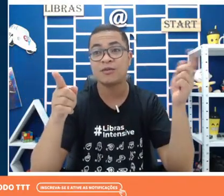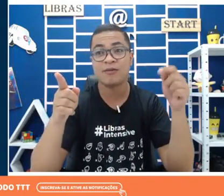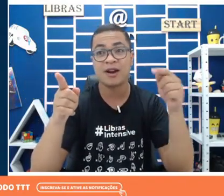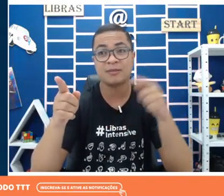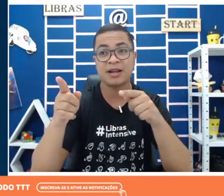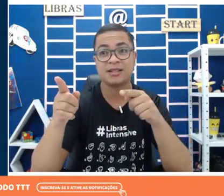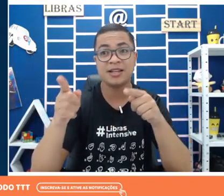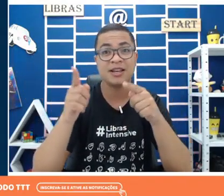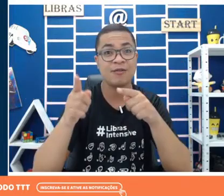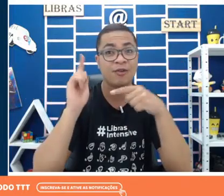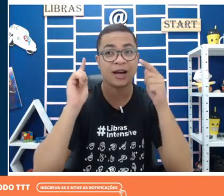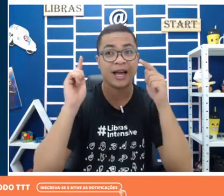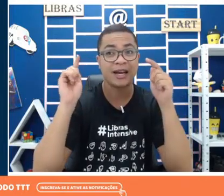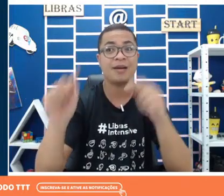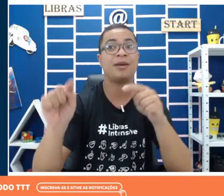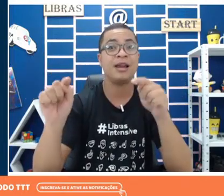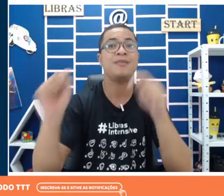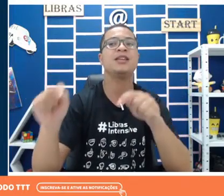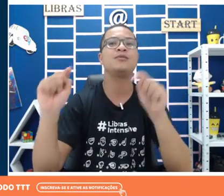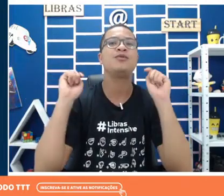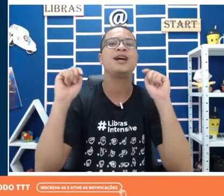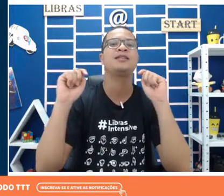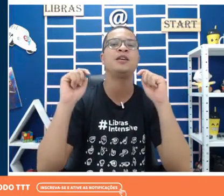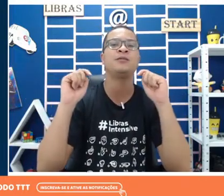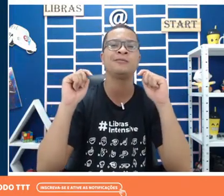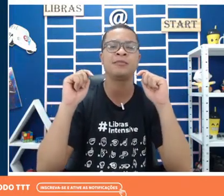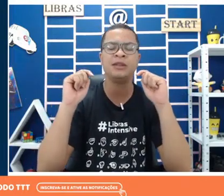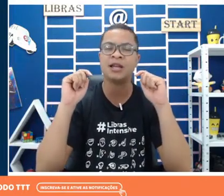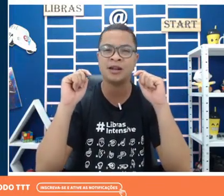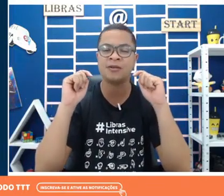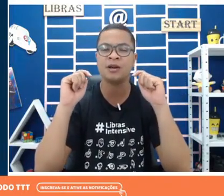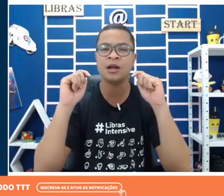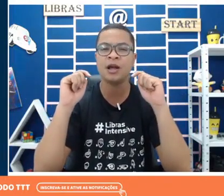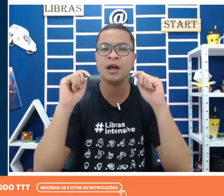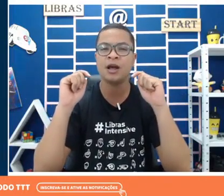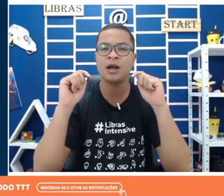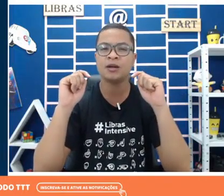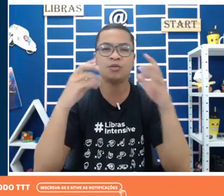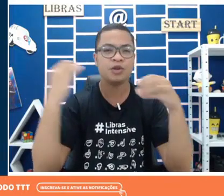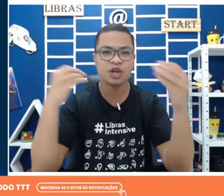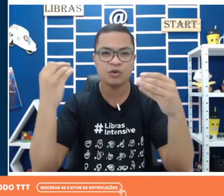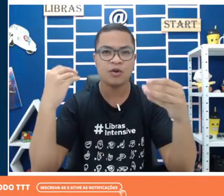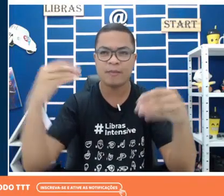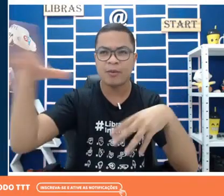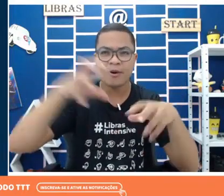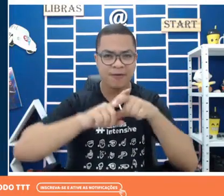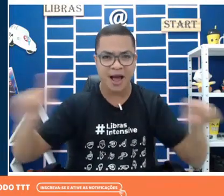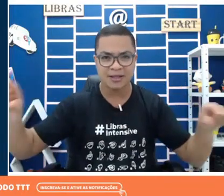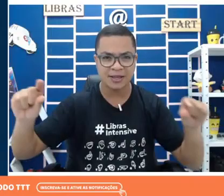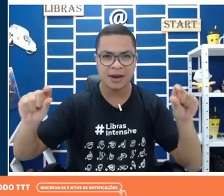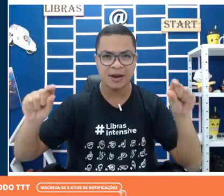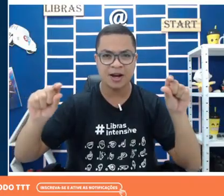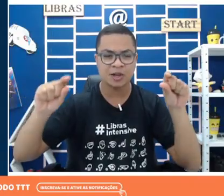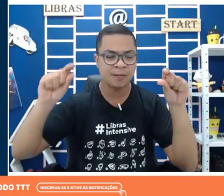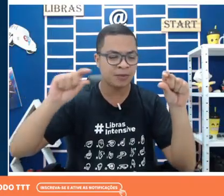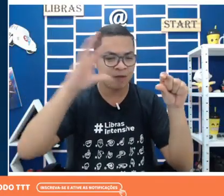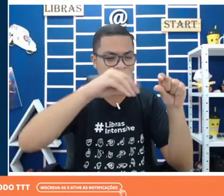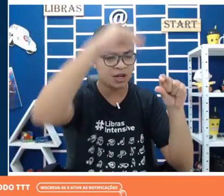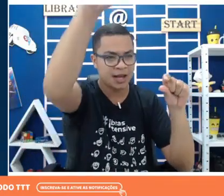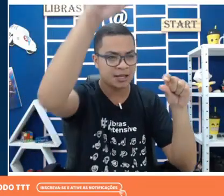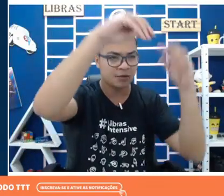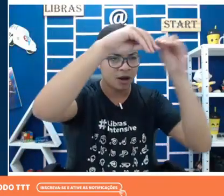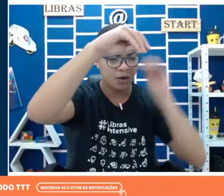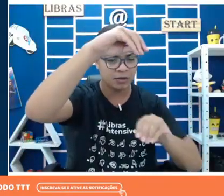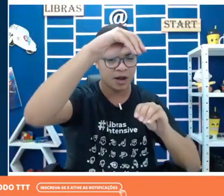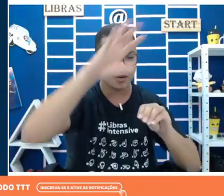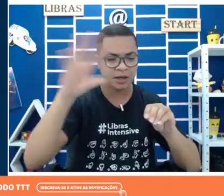eu for fazer uma frase parecida, eu vou colocar ele naquele mesmo lugarzinho. Entendeu? Substitui, pega uma frase semelhante. Ah, eu vou